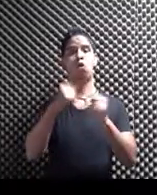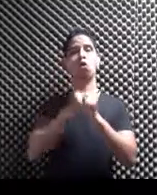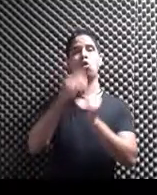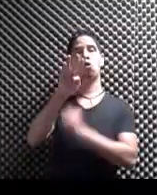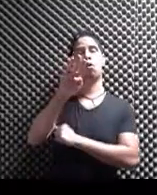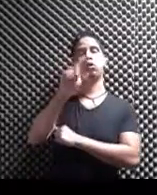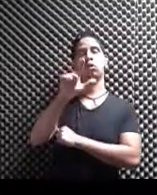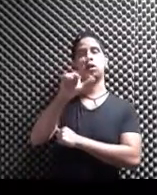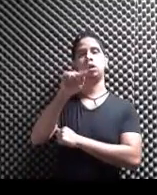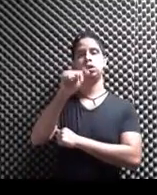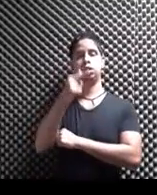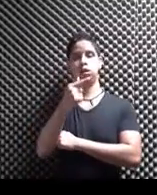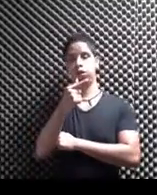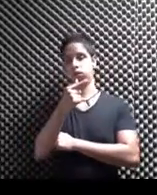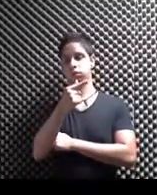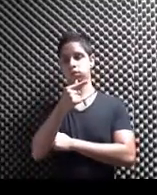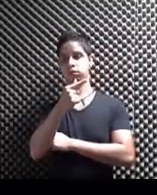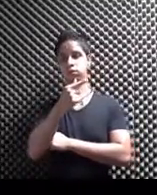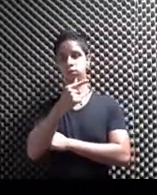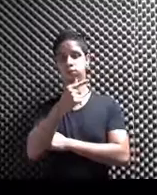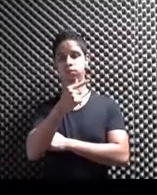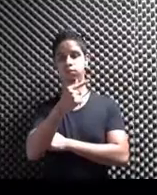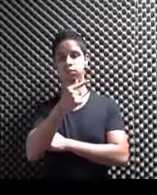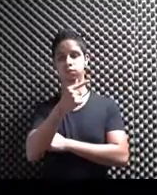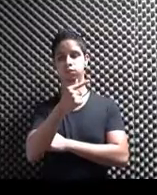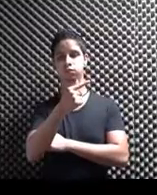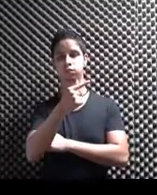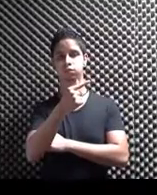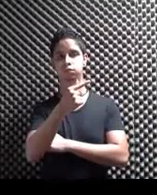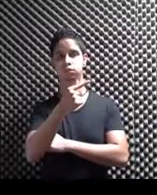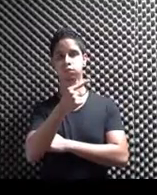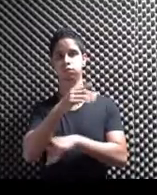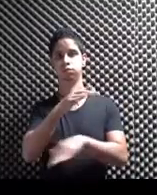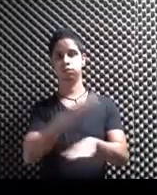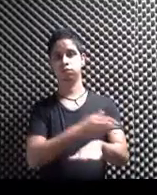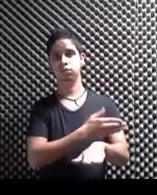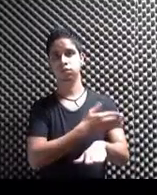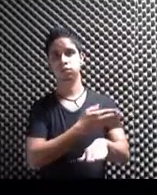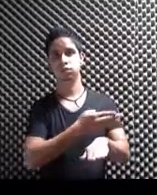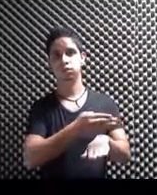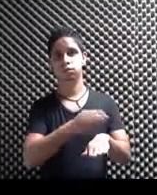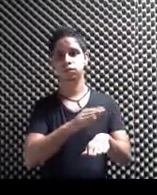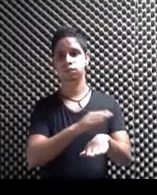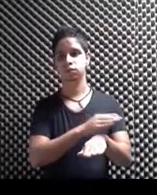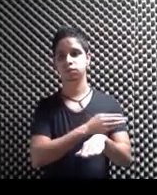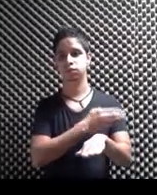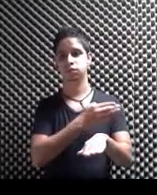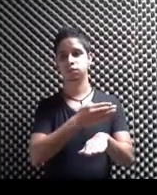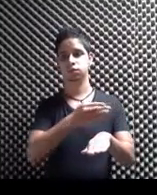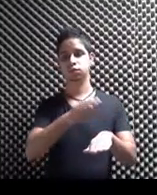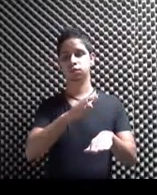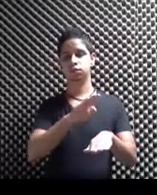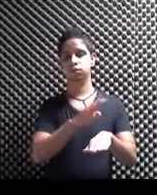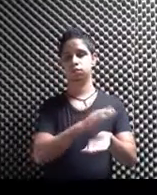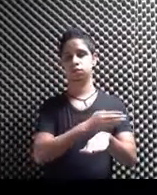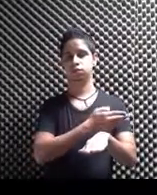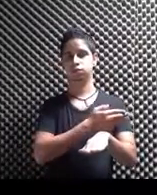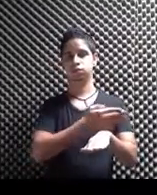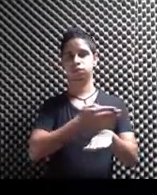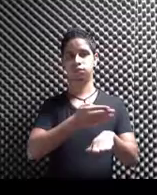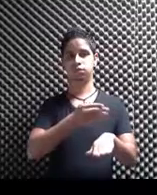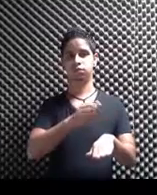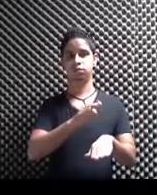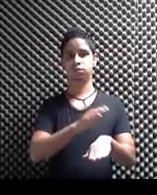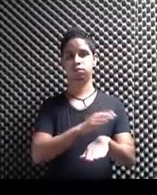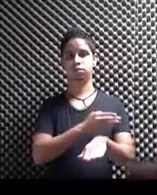En calle Cuejo y Murcilla queso de hoja en guayanilla en choc un cafecito empanadilla en aguay De costa a costa Puerto Rico tiene sabor y también